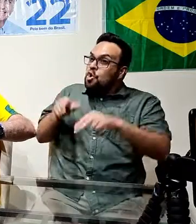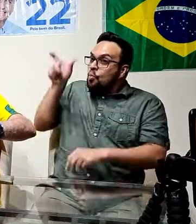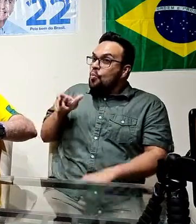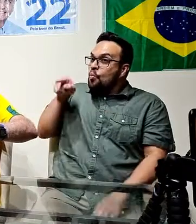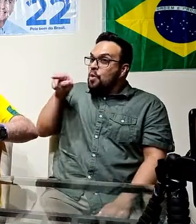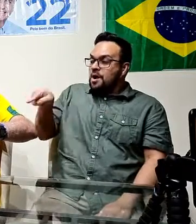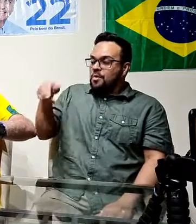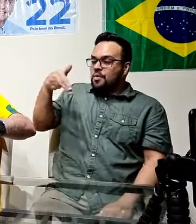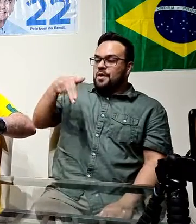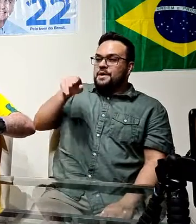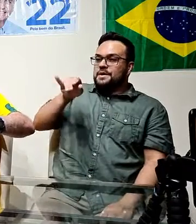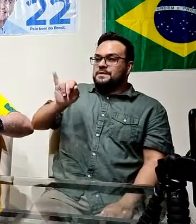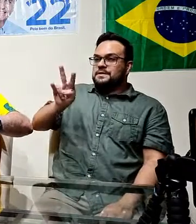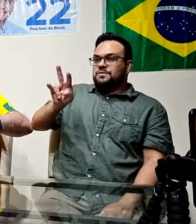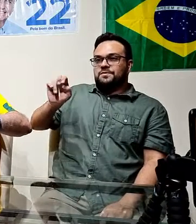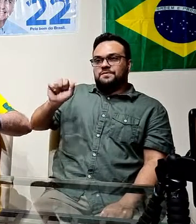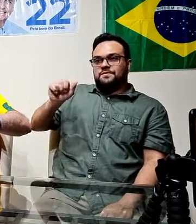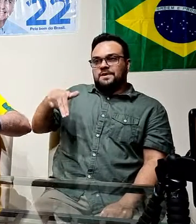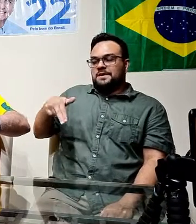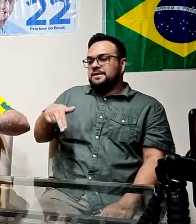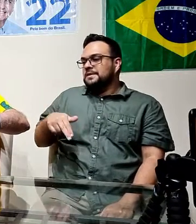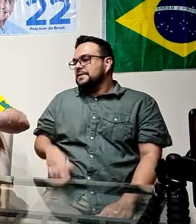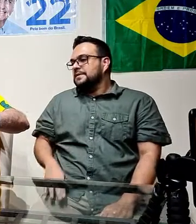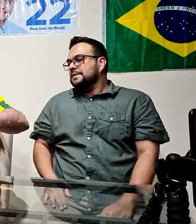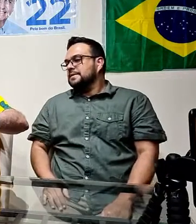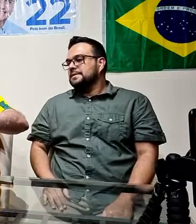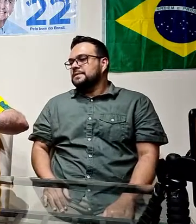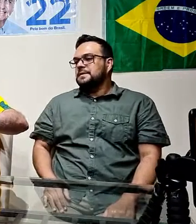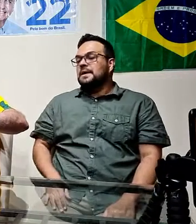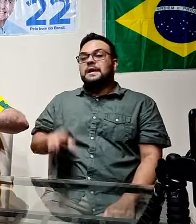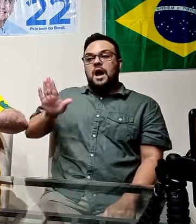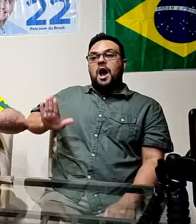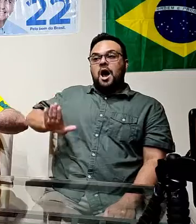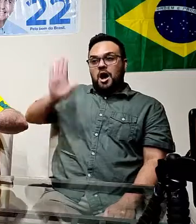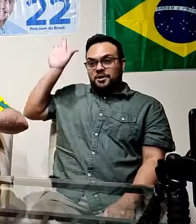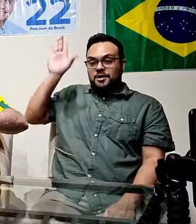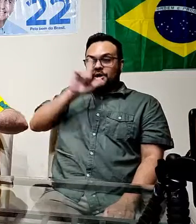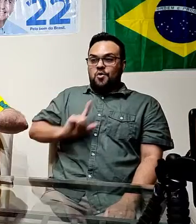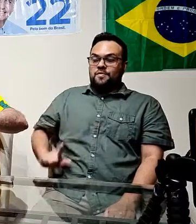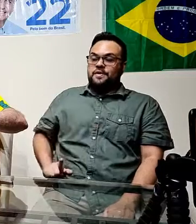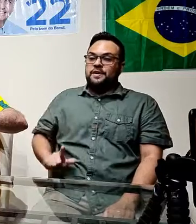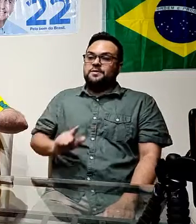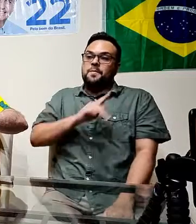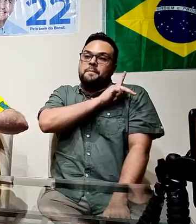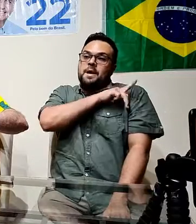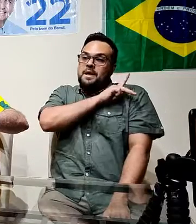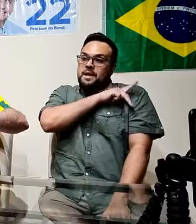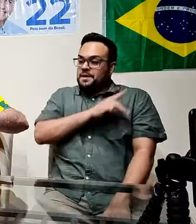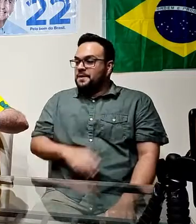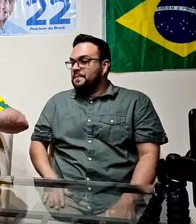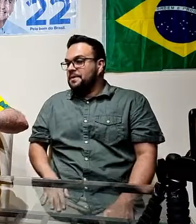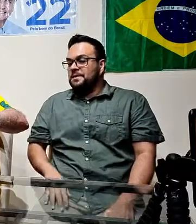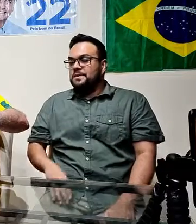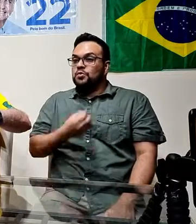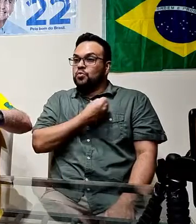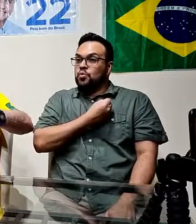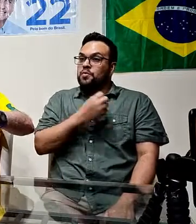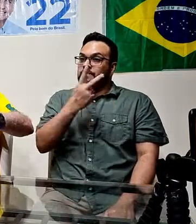entender, nunca visto como Nilvan, que vem candidato ao governo pelo estado da Paraíba. Nilvan